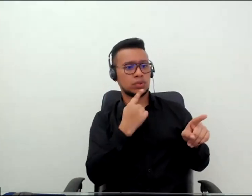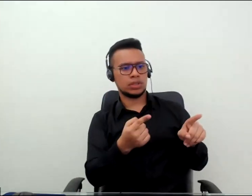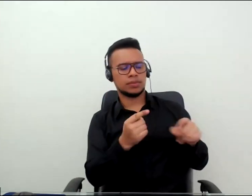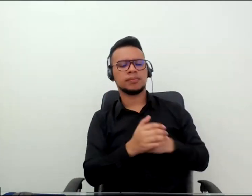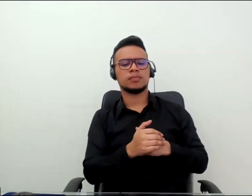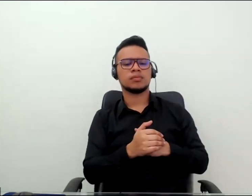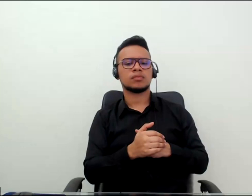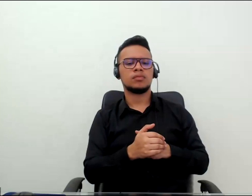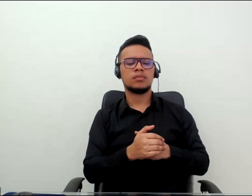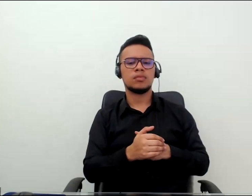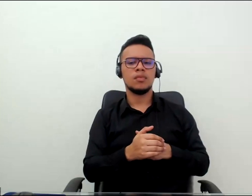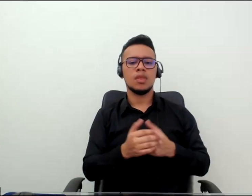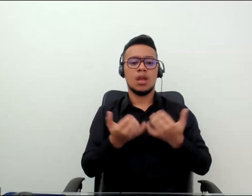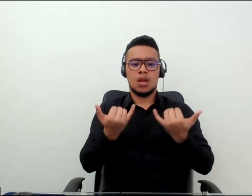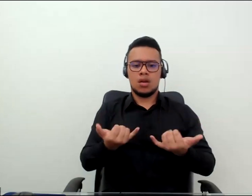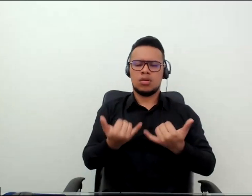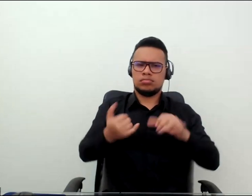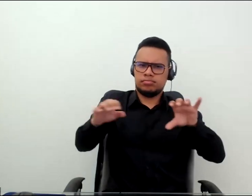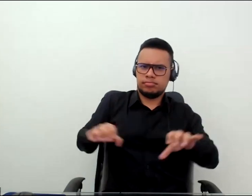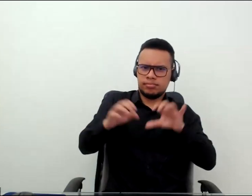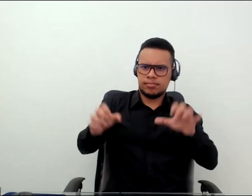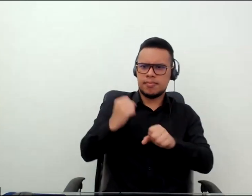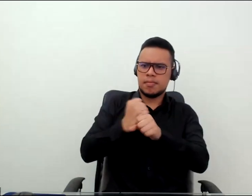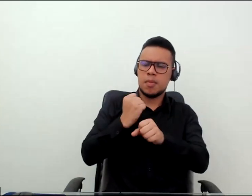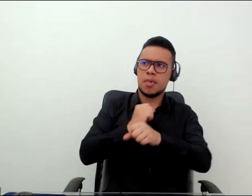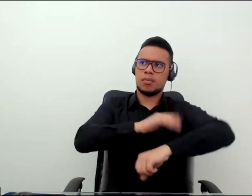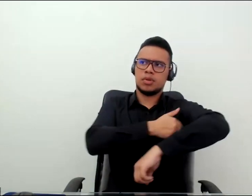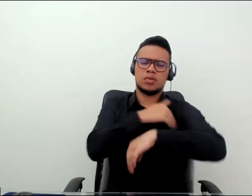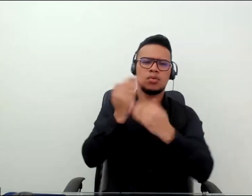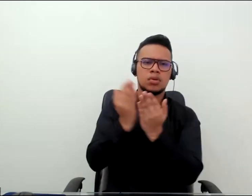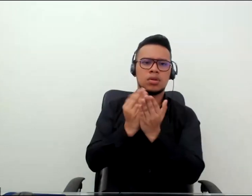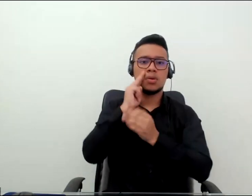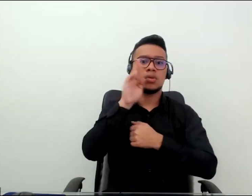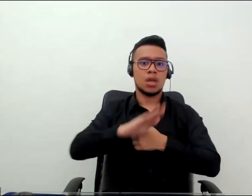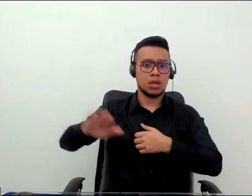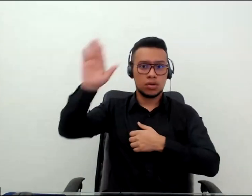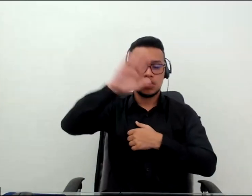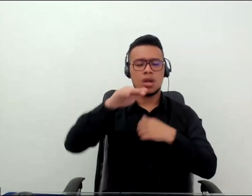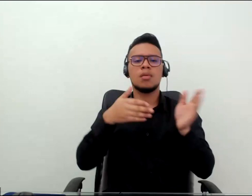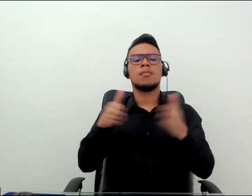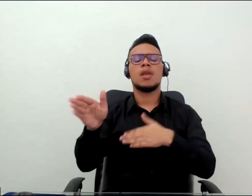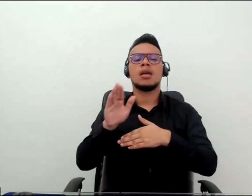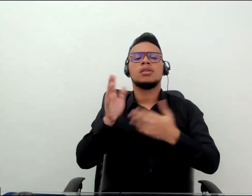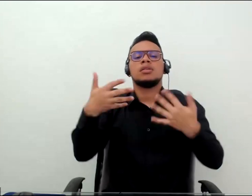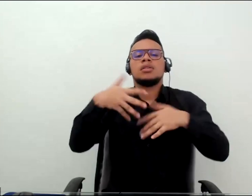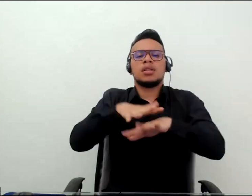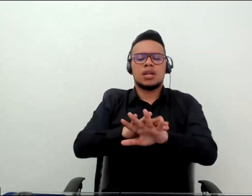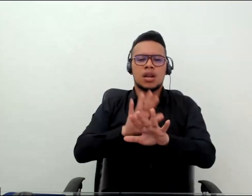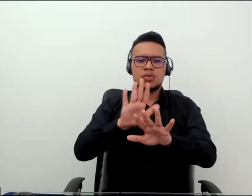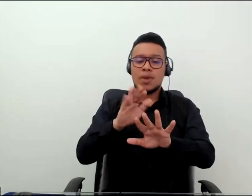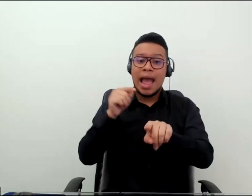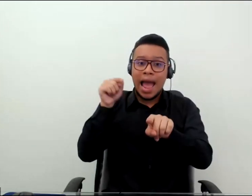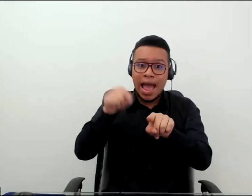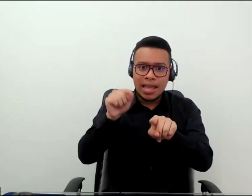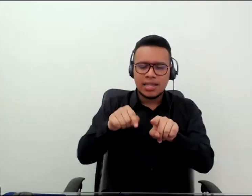con base en nuestro trabajo con el Ministerio de Educación Nacional de nuestro plan integral de cobertura es allí donde